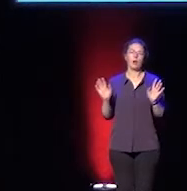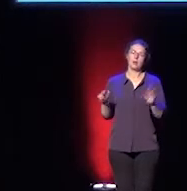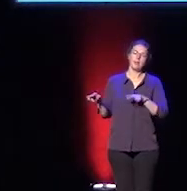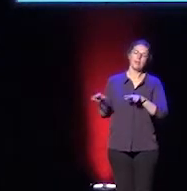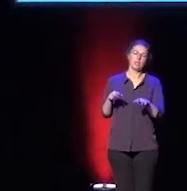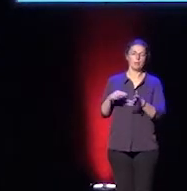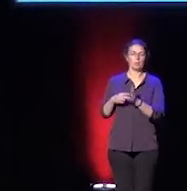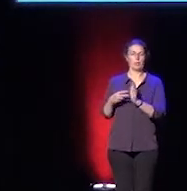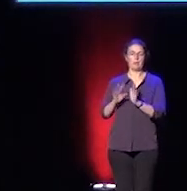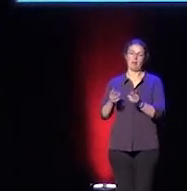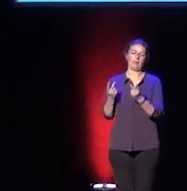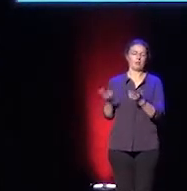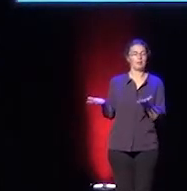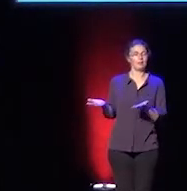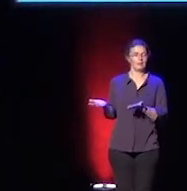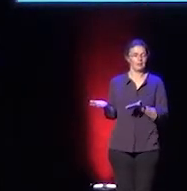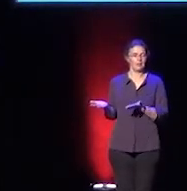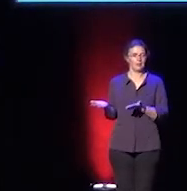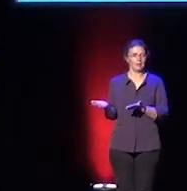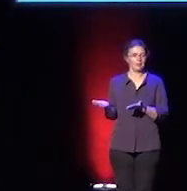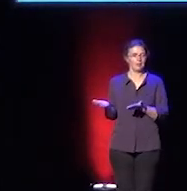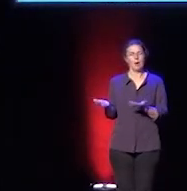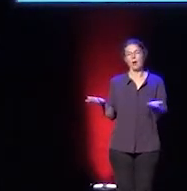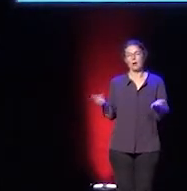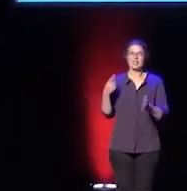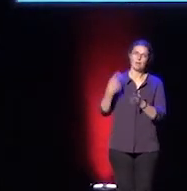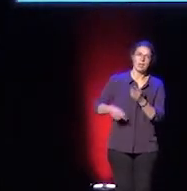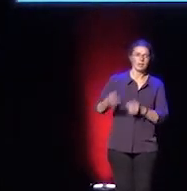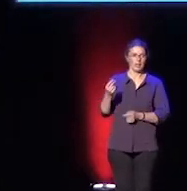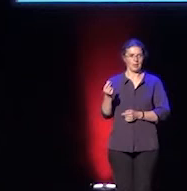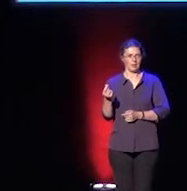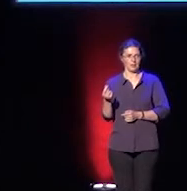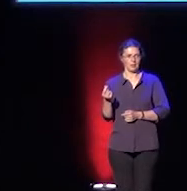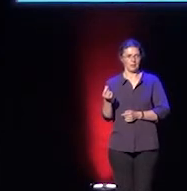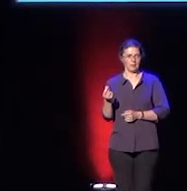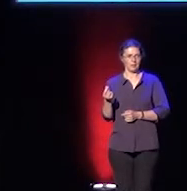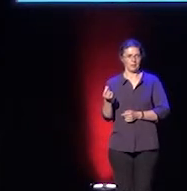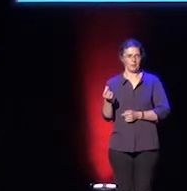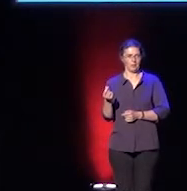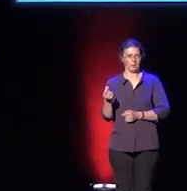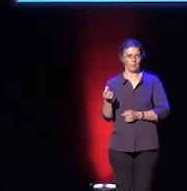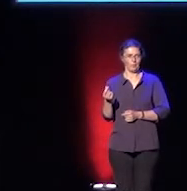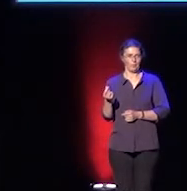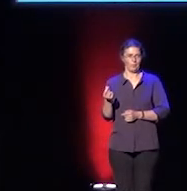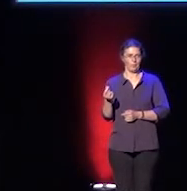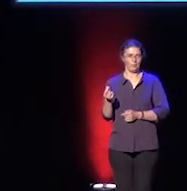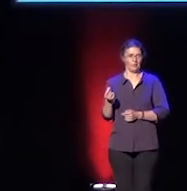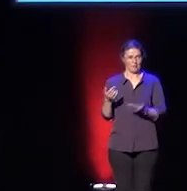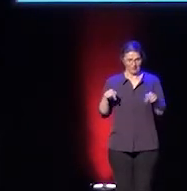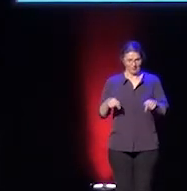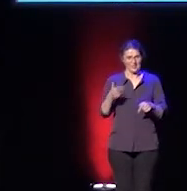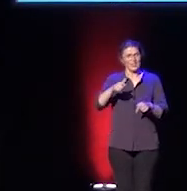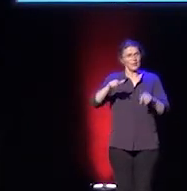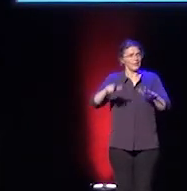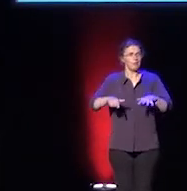wirtschaftspolitische Gesichtspunkte vorgetragen. Es fehle an Geld. Und das kann gerade